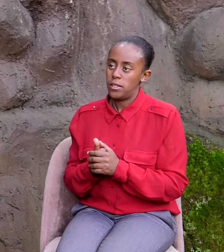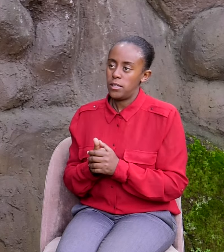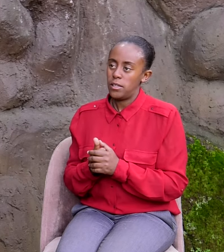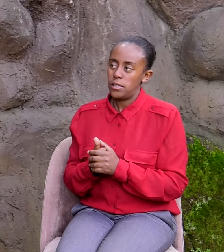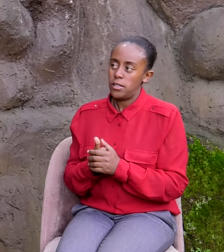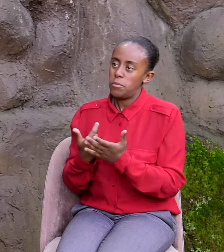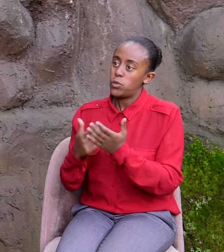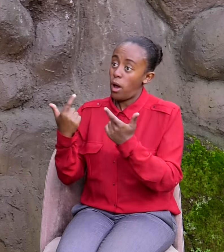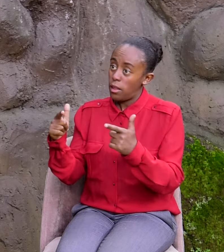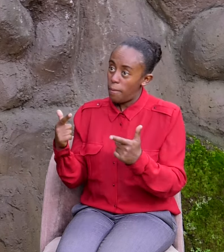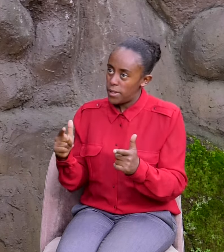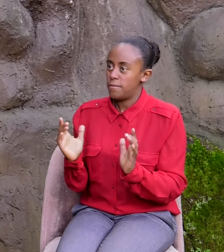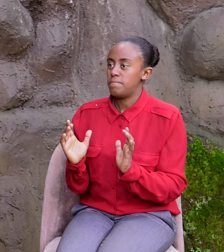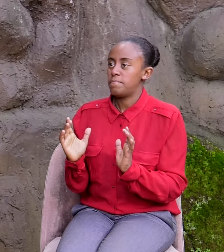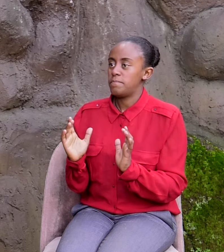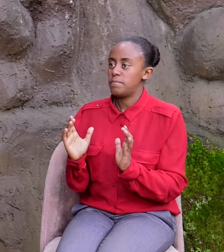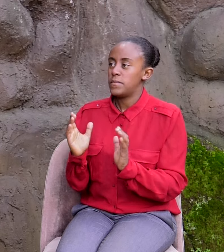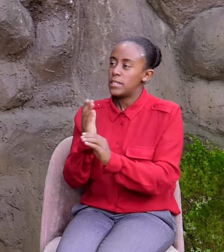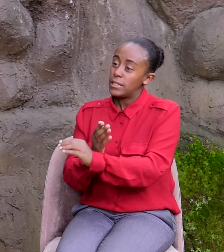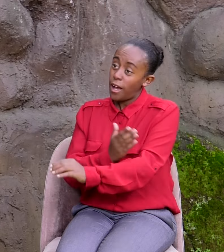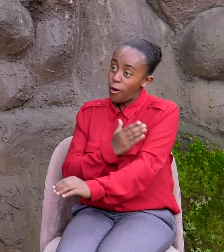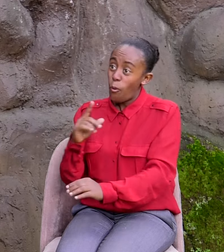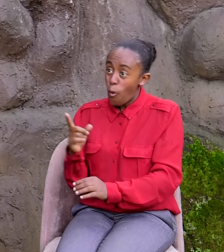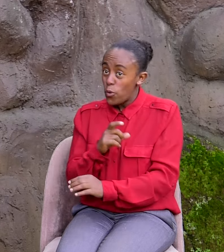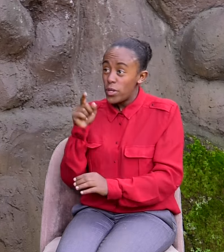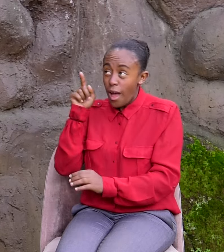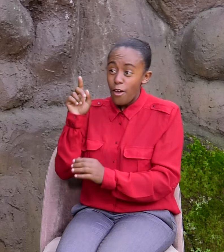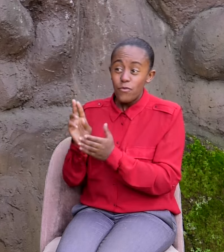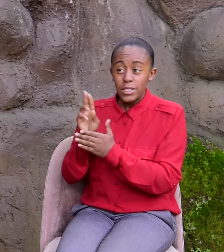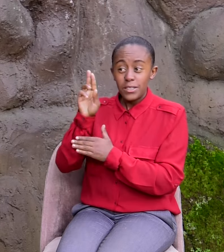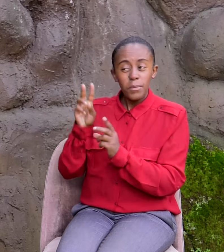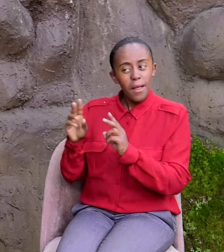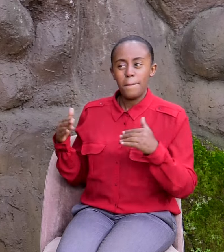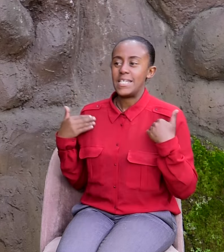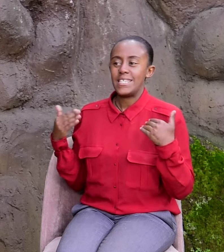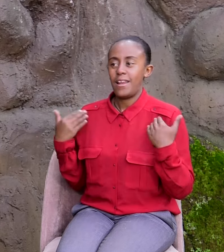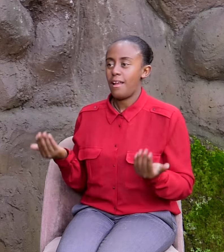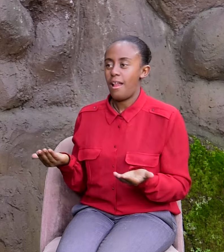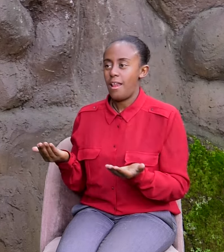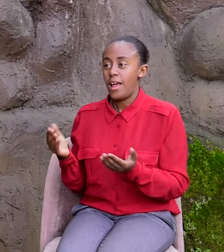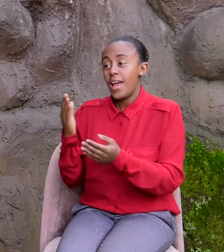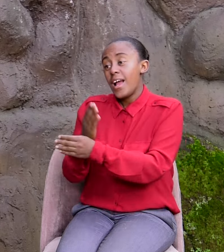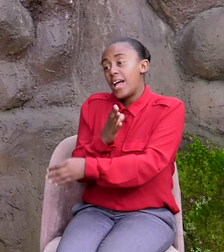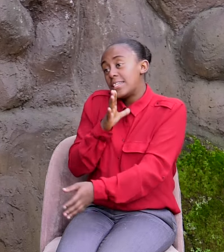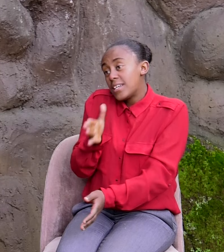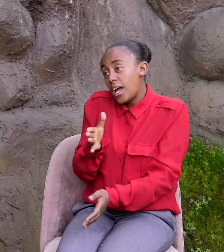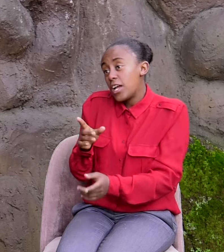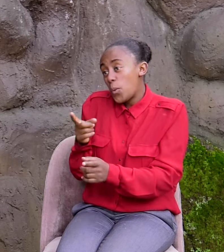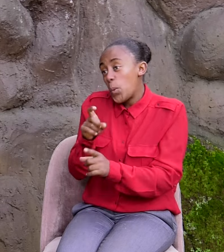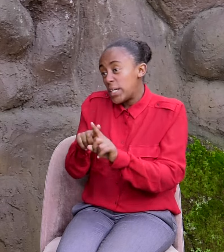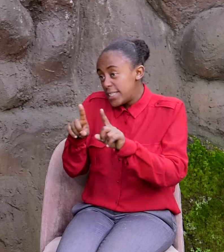እና በዚሁ አጋጣሚ ተስተካክሎ ከሆነ ያ ዩኒቨርሲቲ በጣም ደስ ይለኛል። አልተስተካከለ ከሆነ